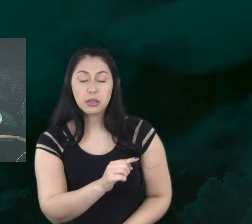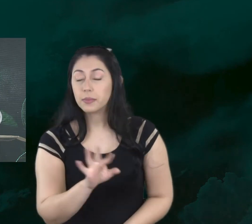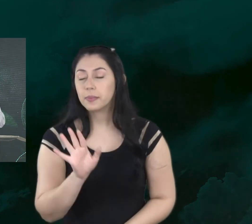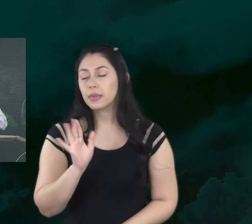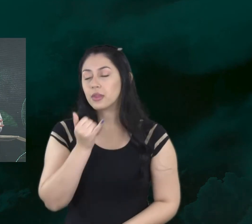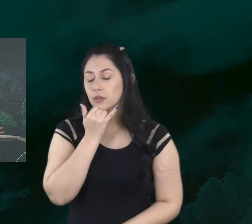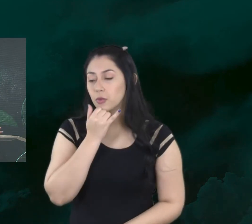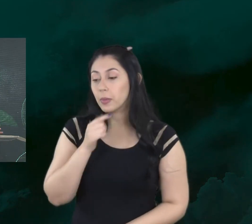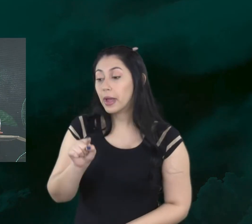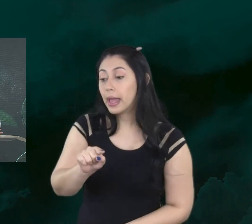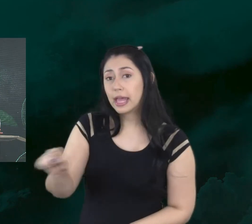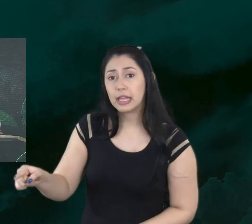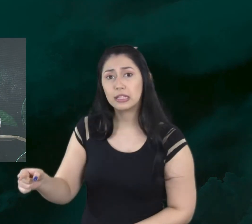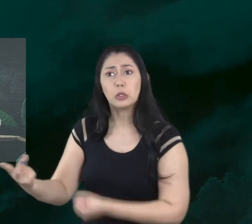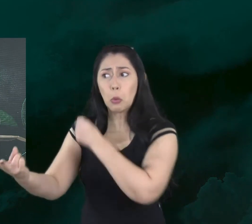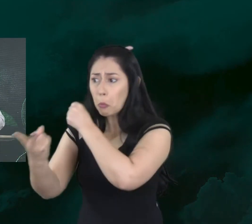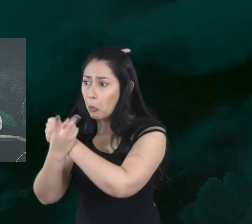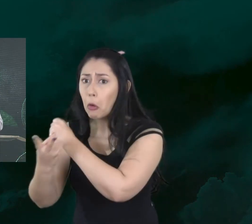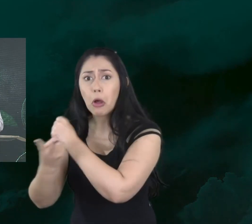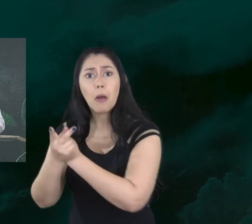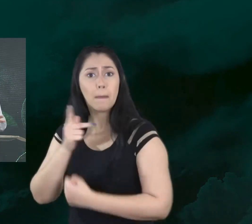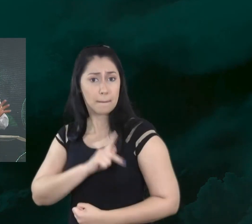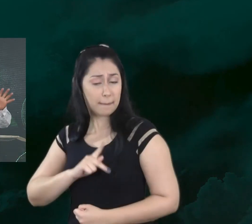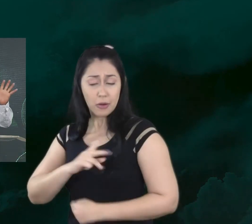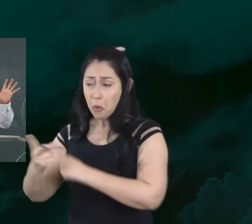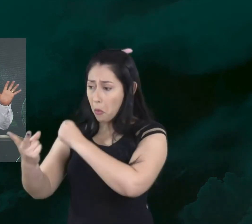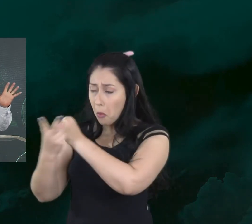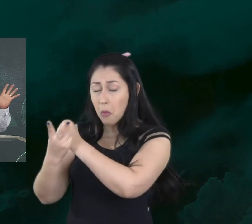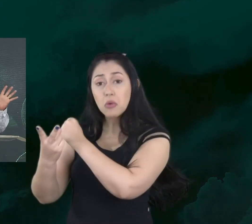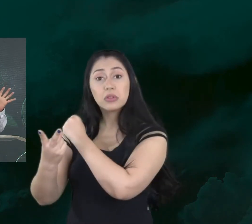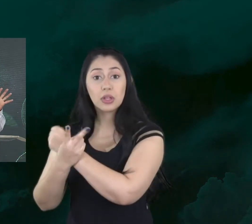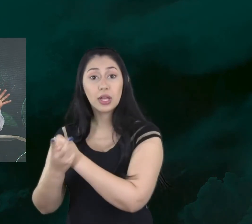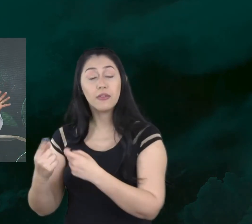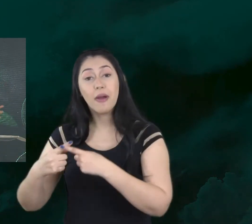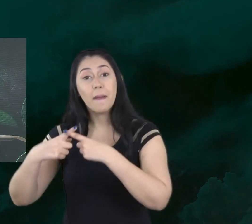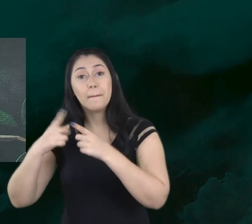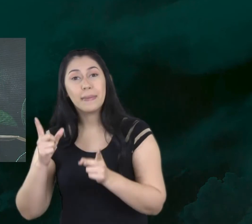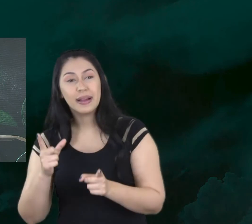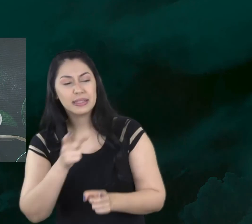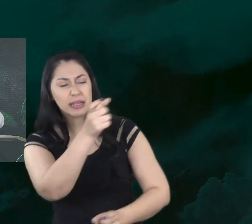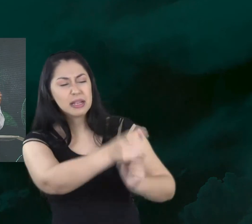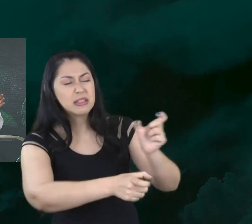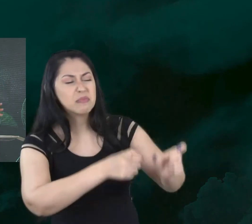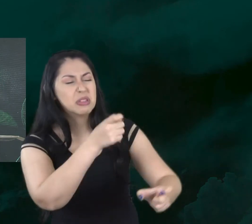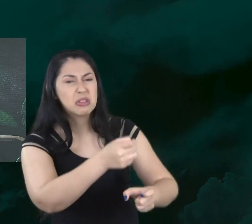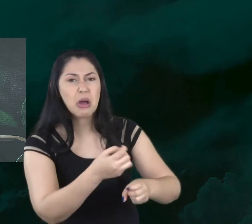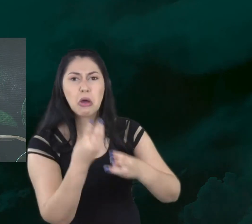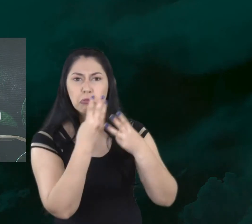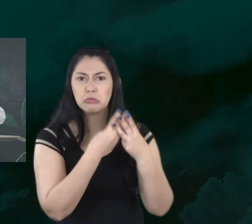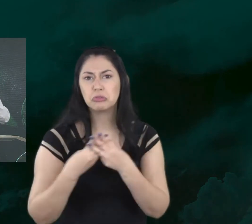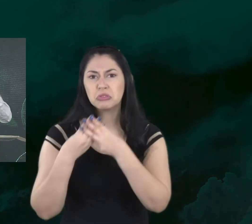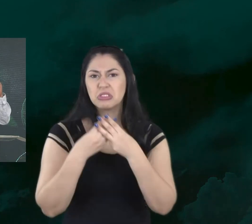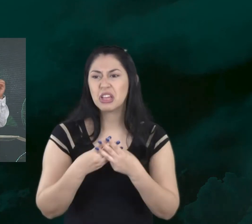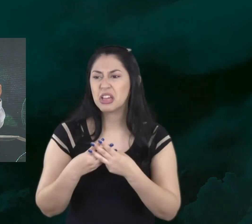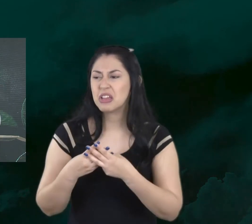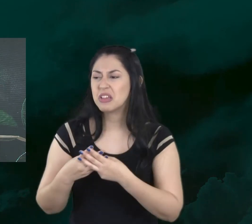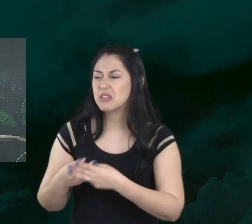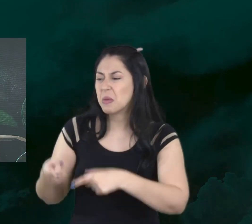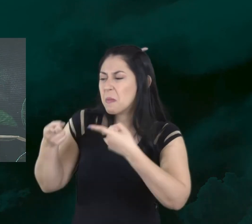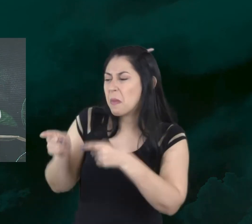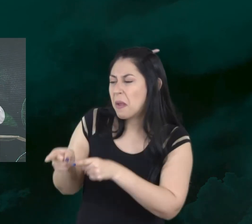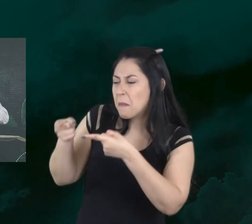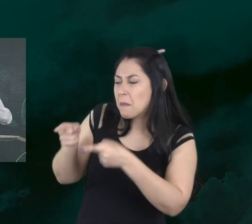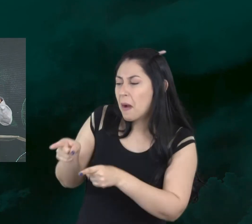vida, arrancar os seus próprios olhos. Mas, de repente, com essa perturbação desses judaizantes, querendo